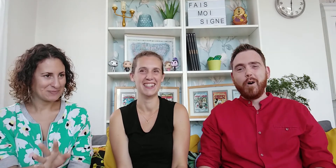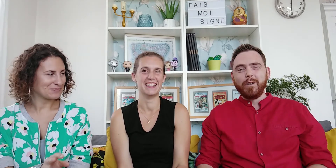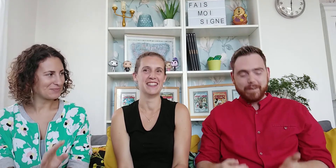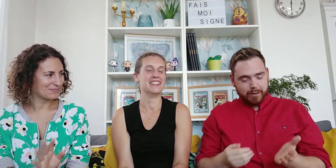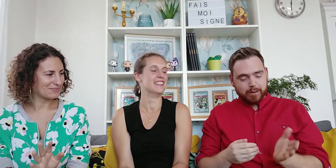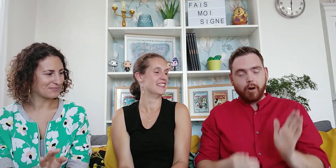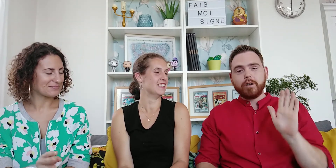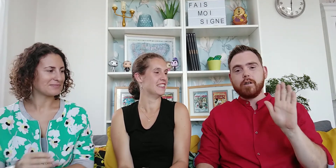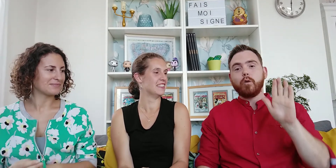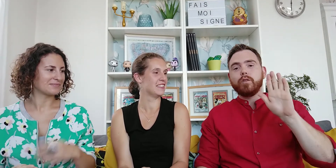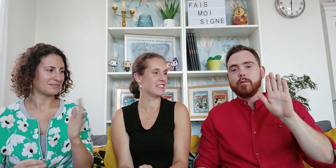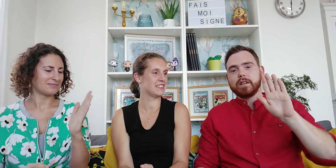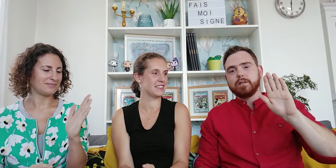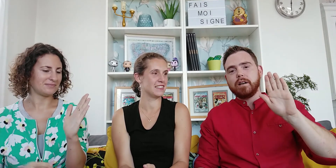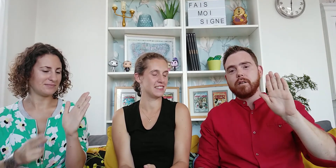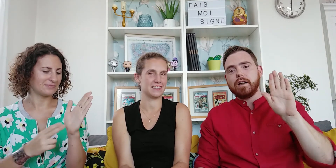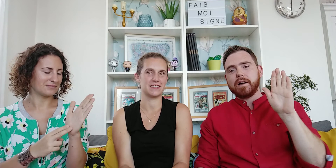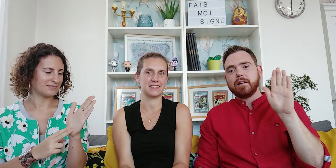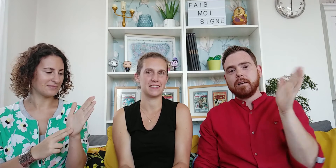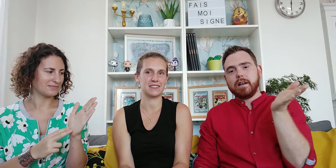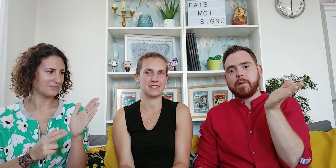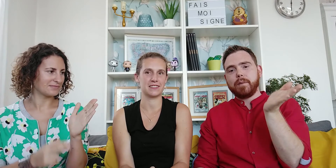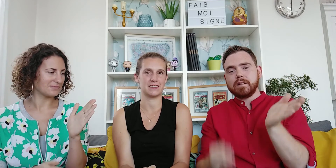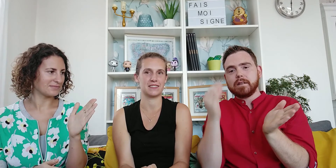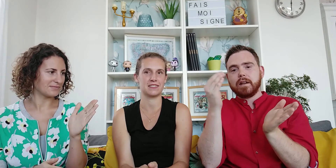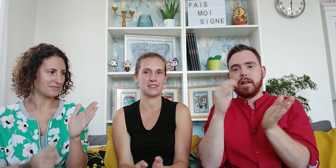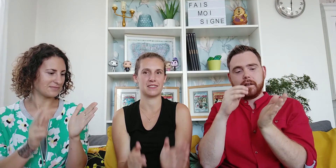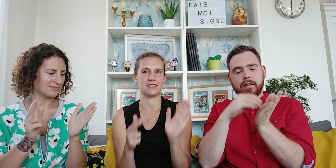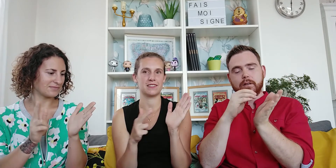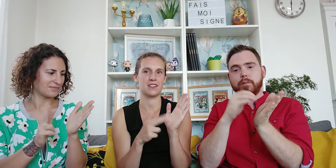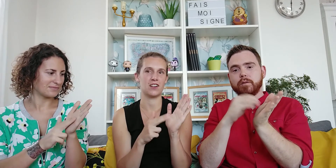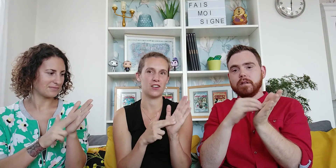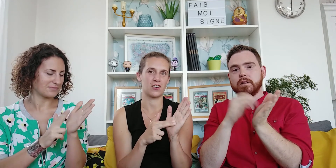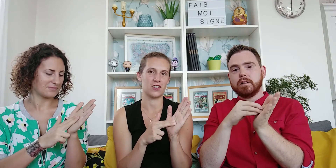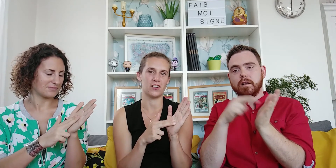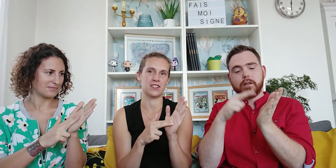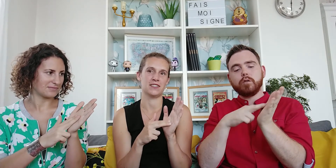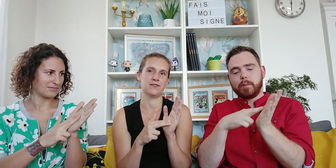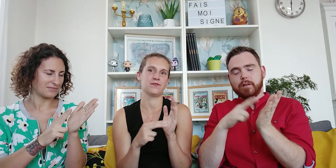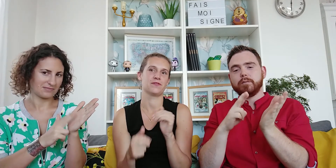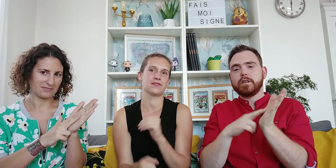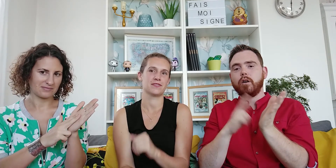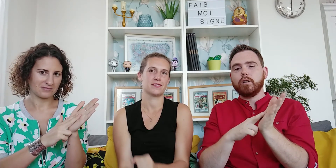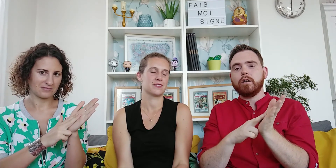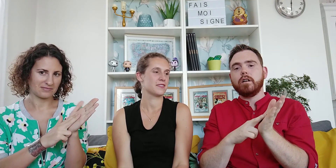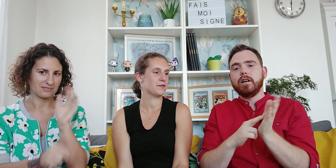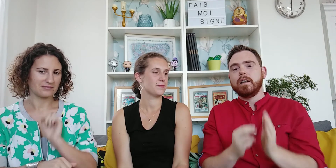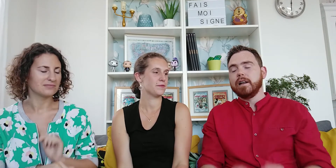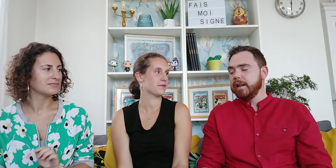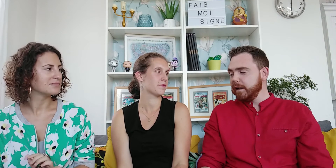On avait donc encore, on vous l'a montré tout à l'heure, la main plate et les doigts pour... Encore. Les 2 doigts, pardon, pour dire encore. Et le